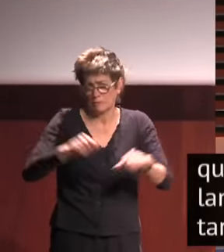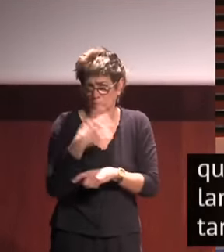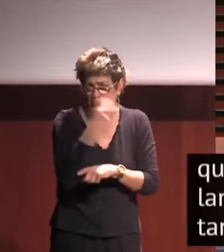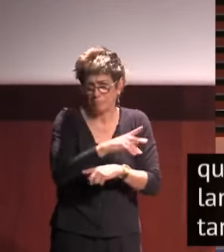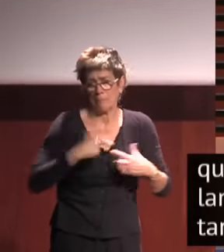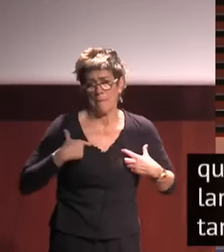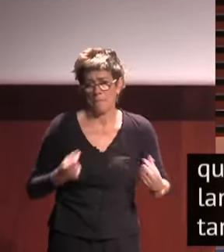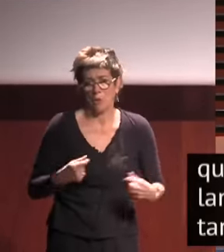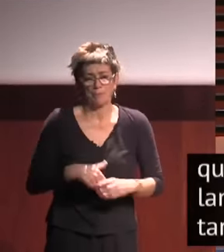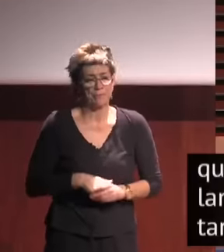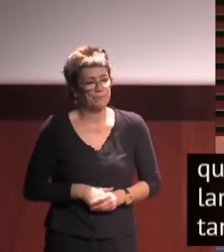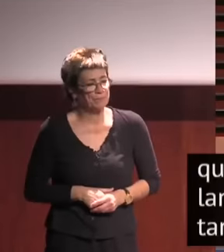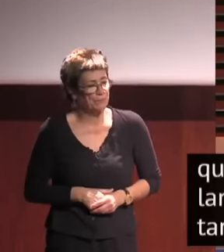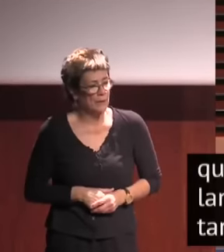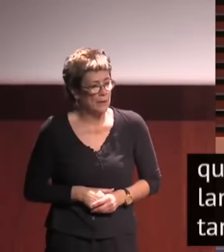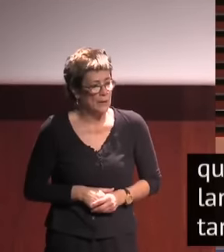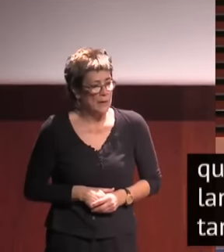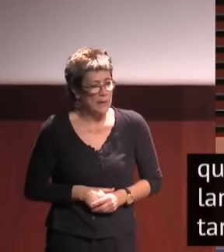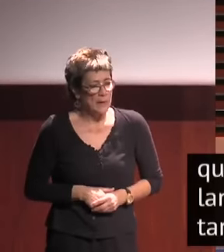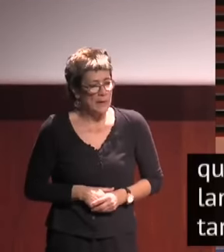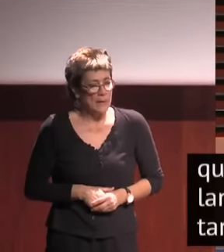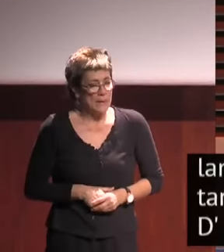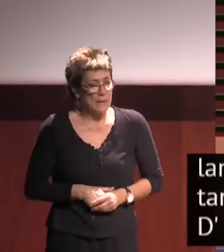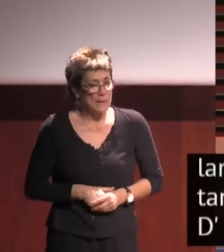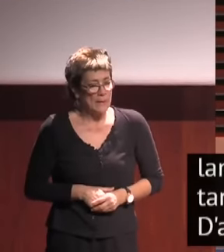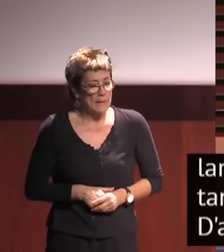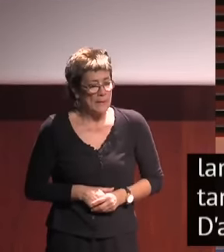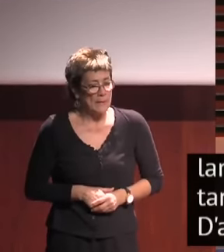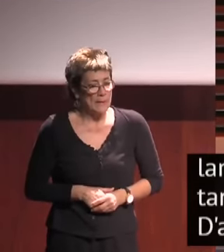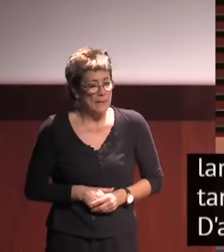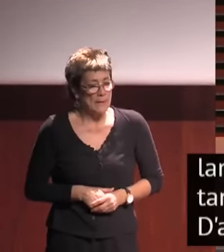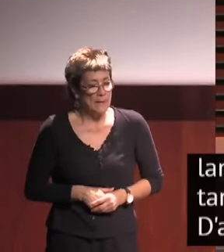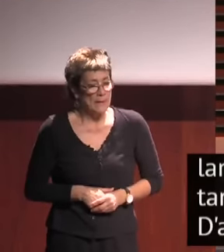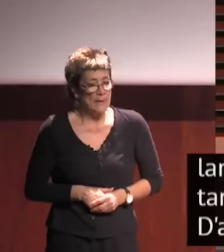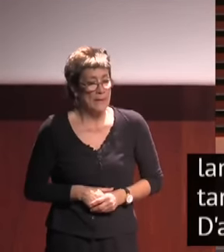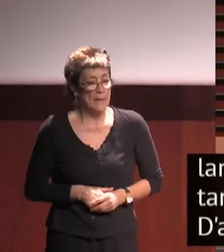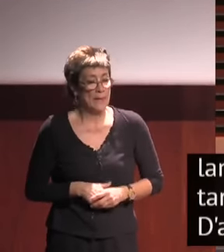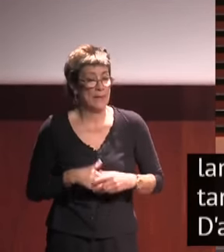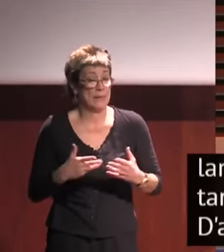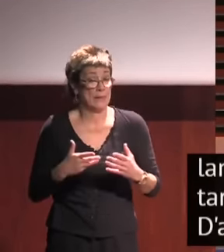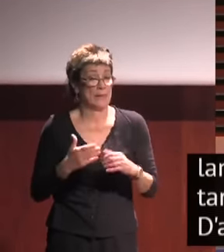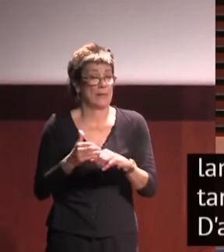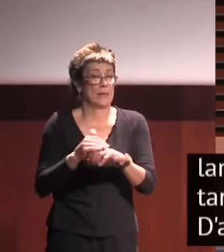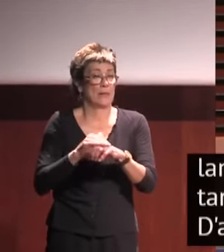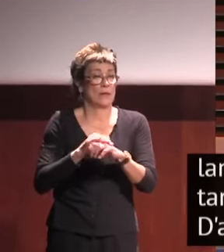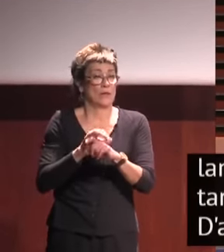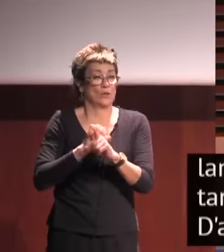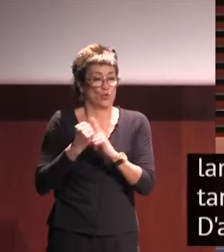sourds-muets ». Alors, d'autre part, pour des raisons d'ordre socio-historique,